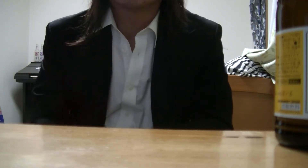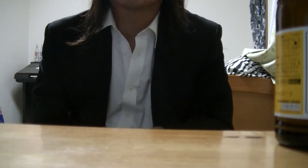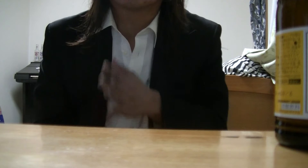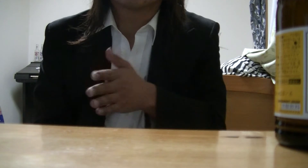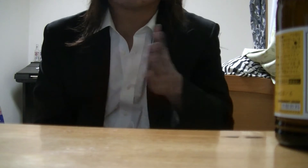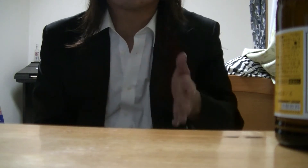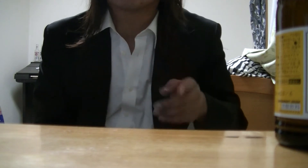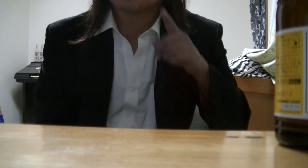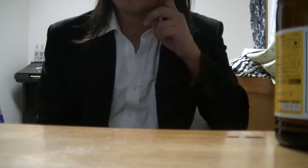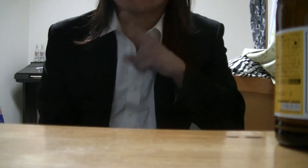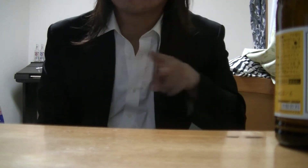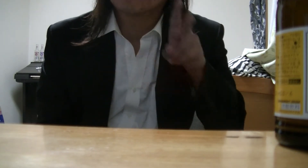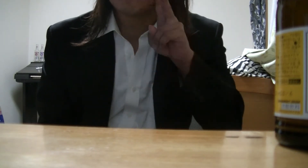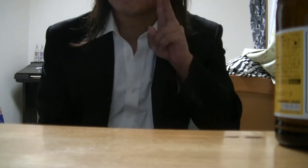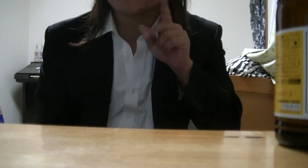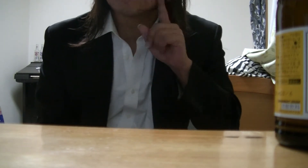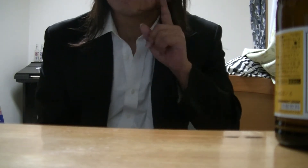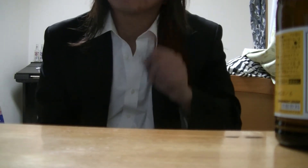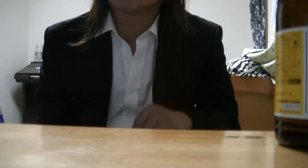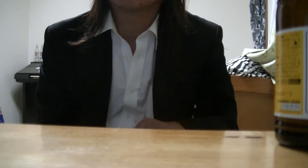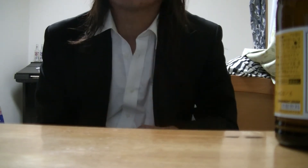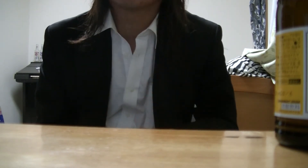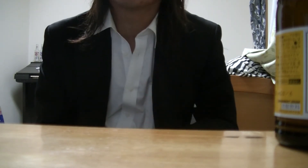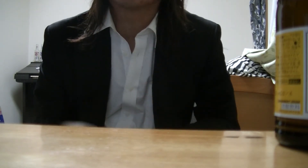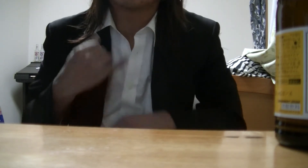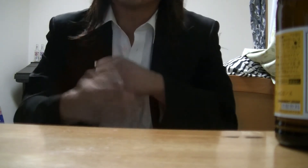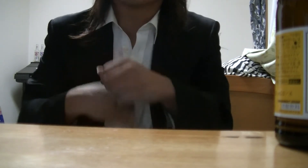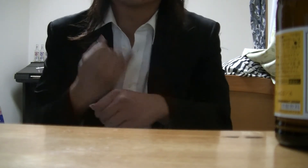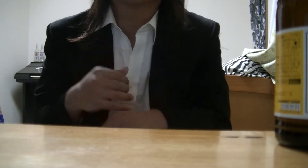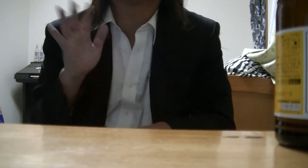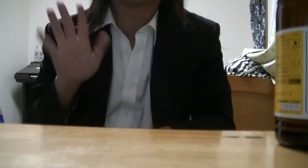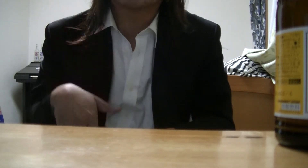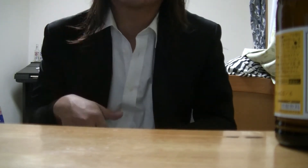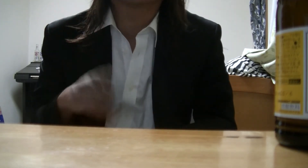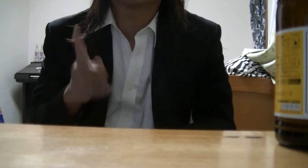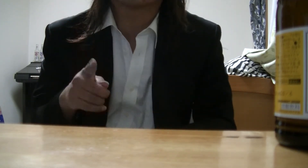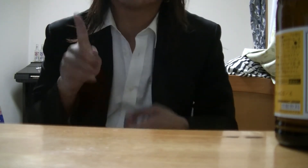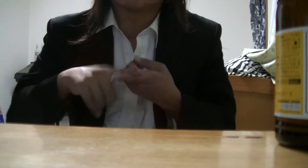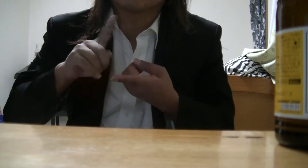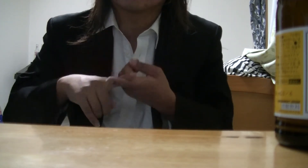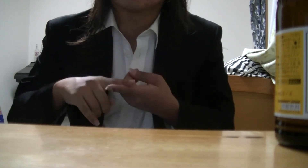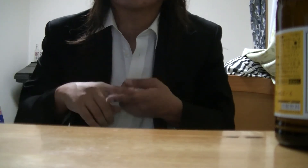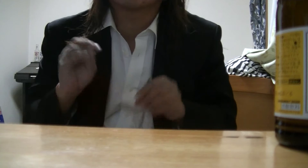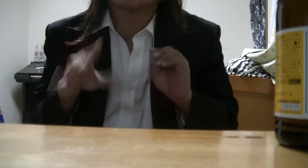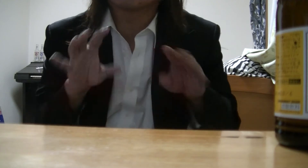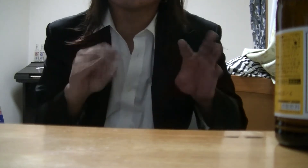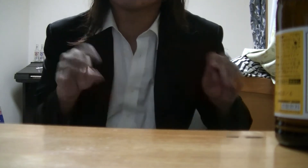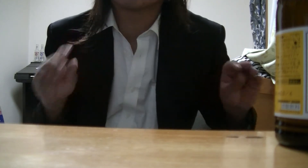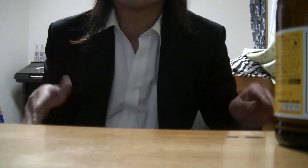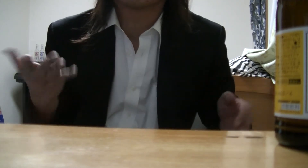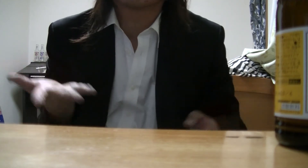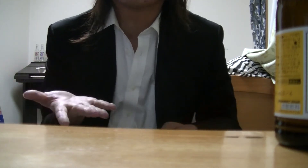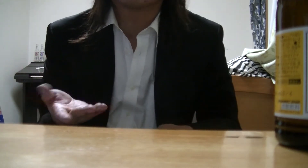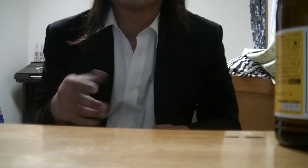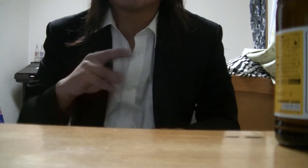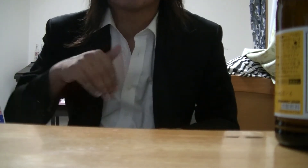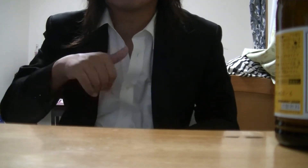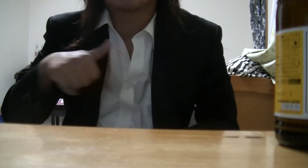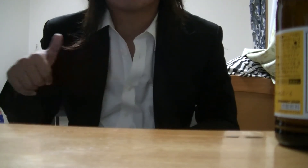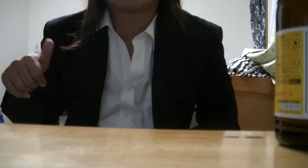見てみようとかいうふうに考えられるようになります。インターネットも、あこのタイミングでこの情報がたくさん並んでるということはアフィリエーターたちがどっと上げているんだな